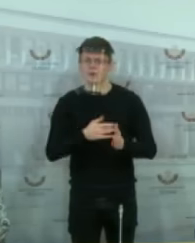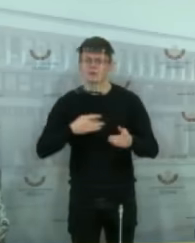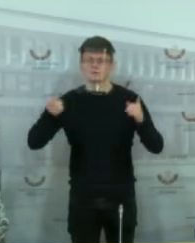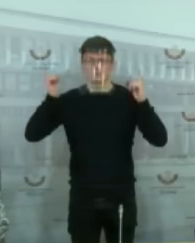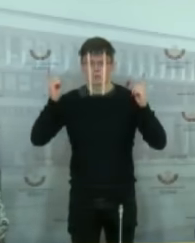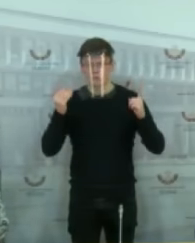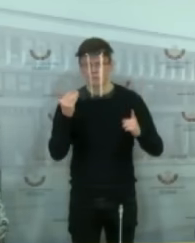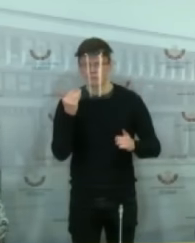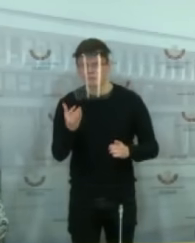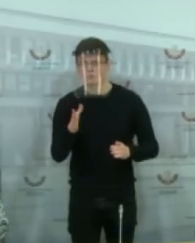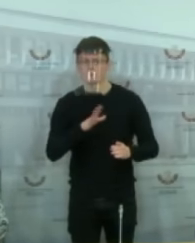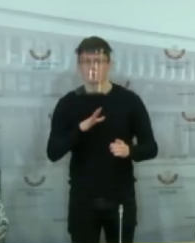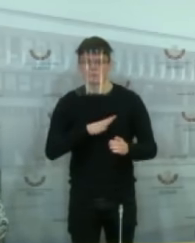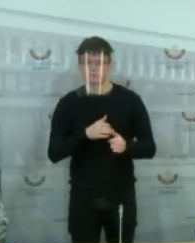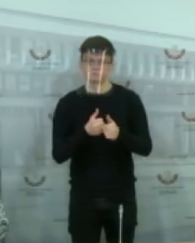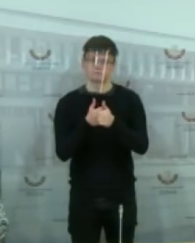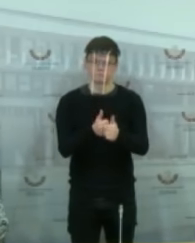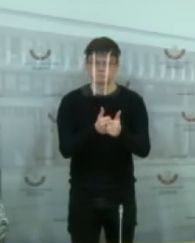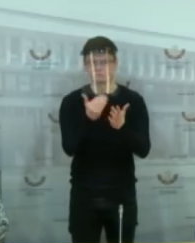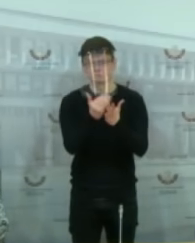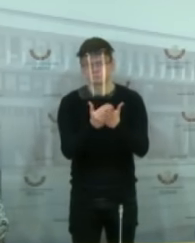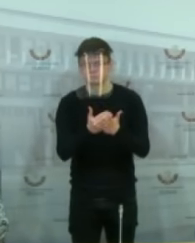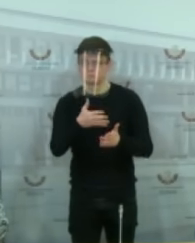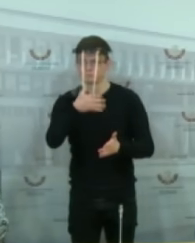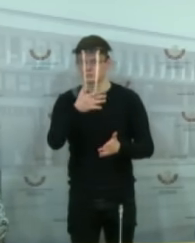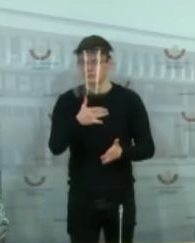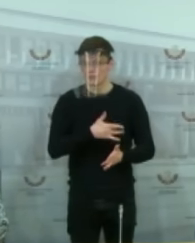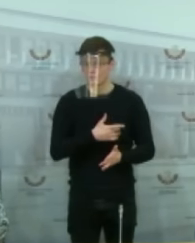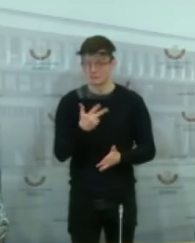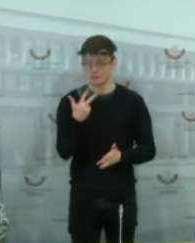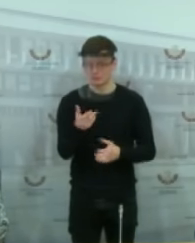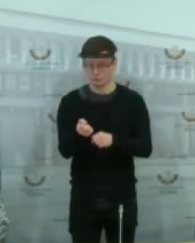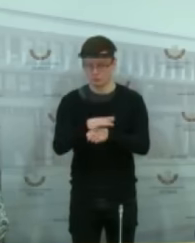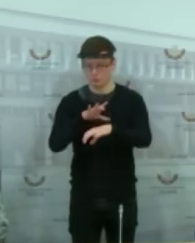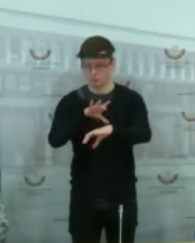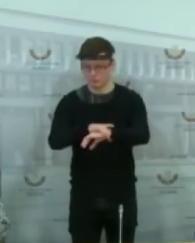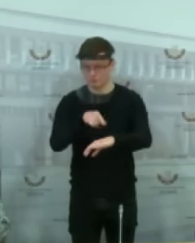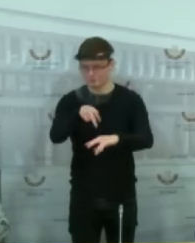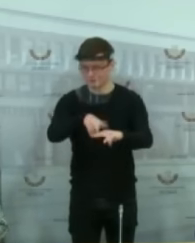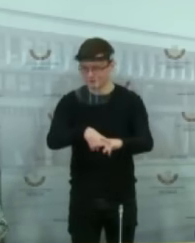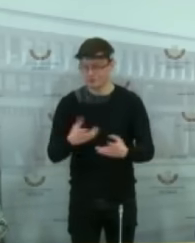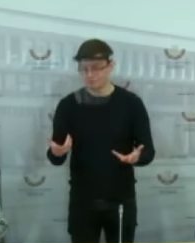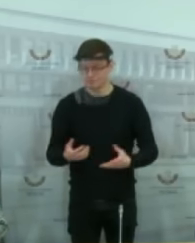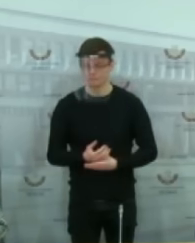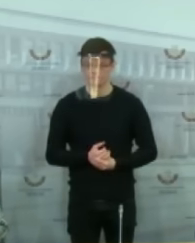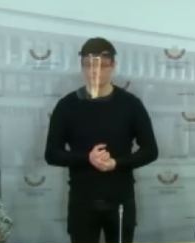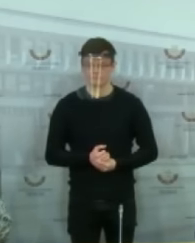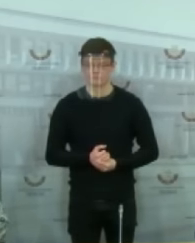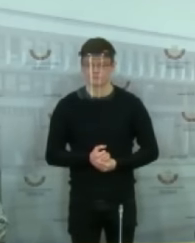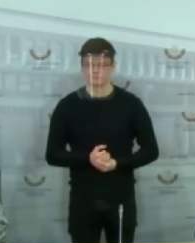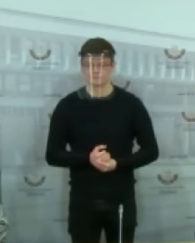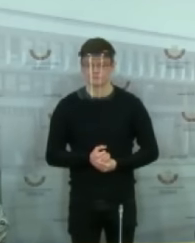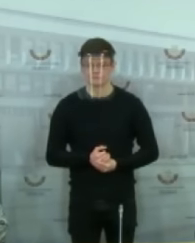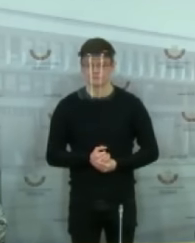reikalavimų, nes vis tik tais koronaviruso atvejai 3 yra užfiksuoti? Tai iš tikrųjų taip,